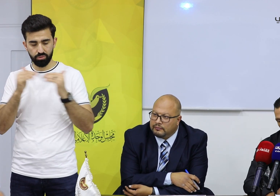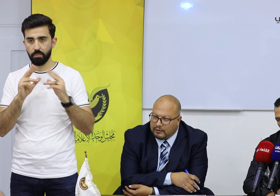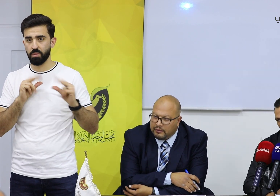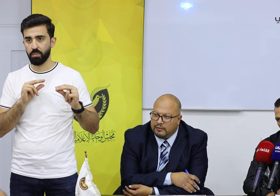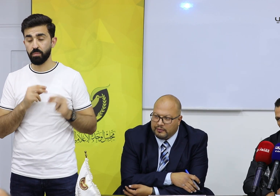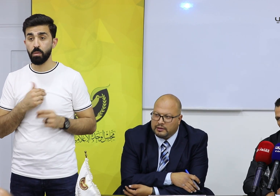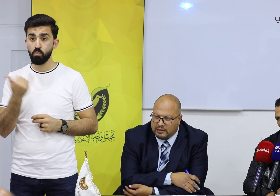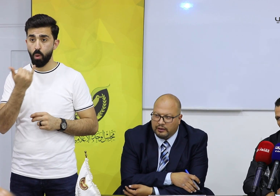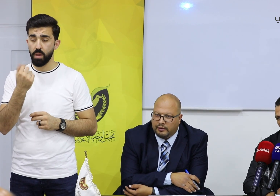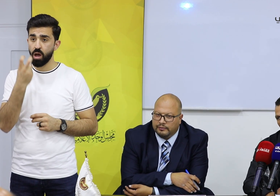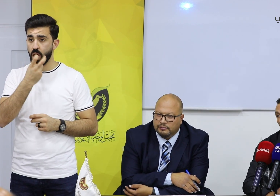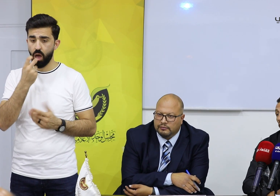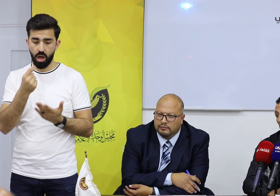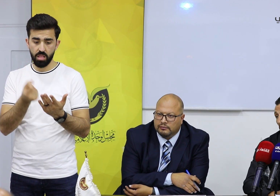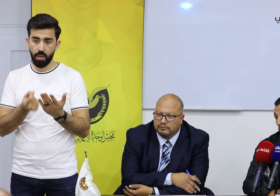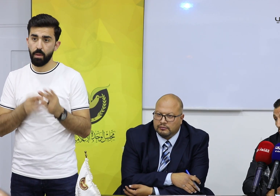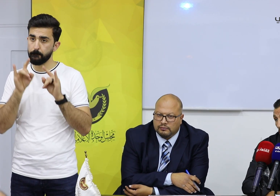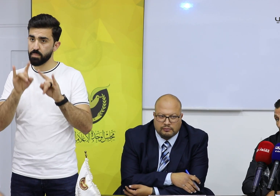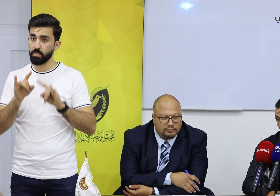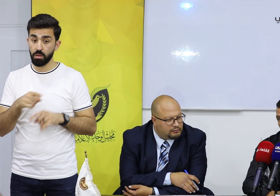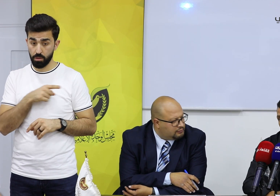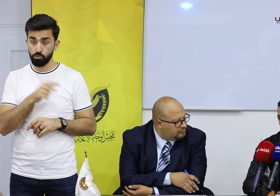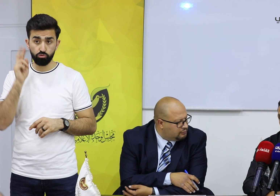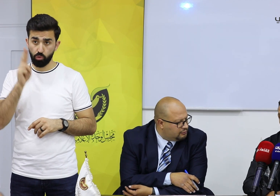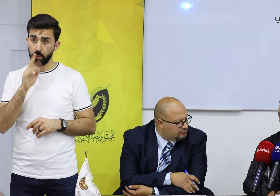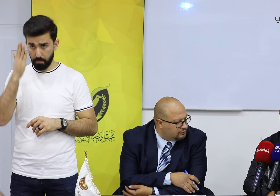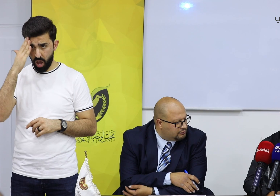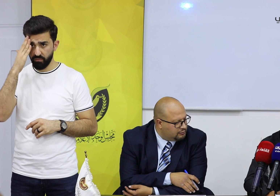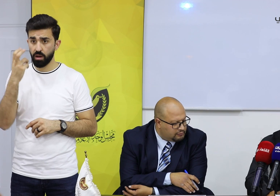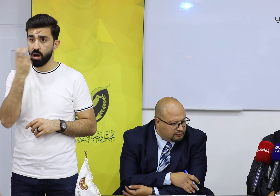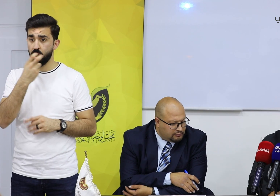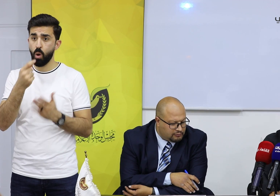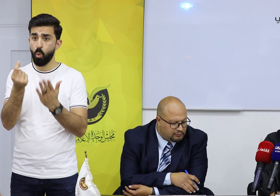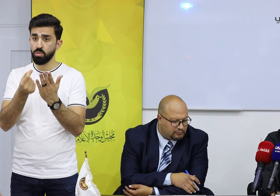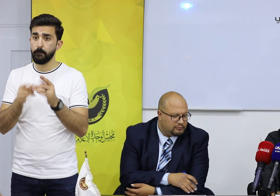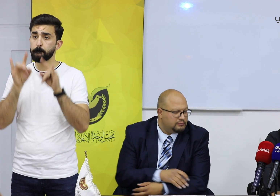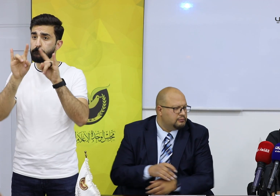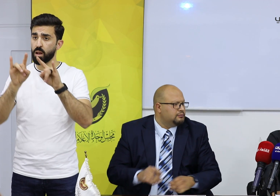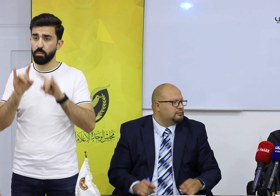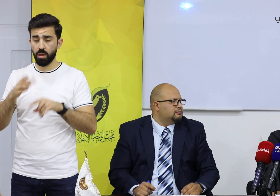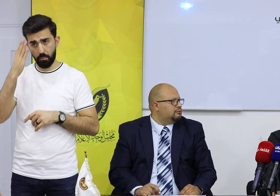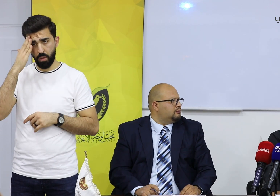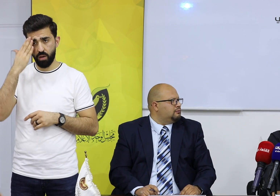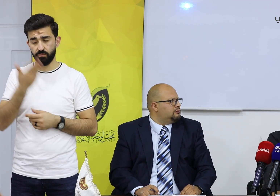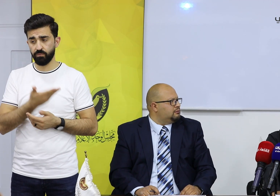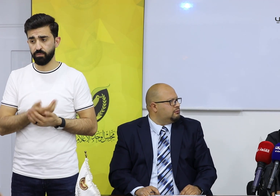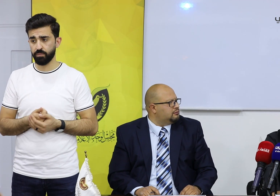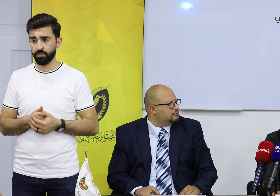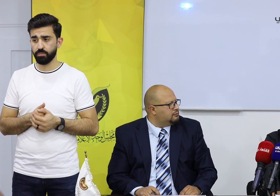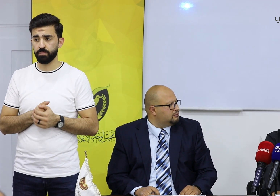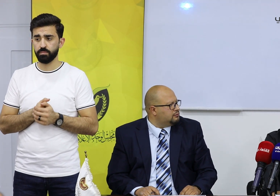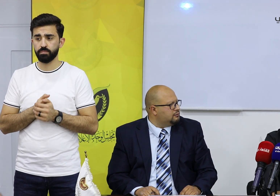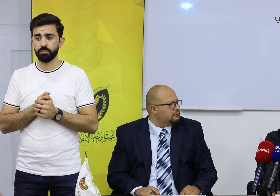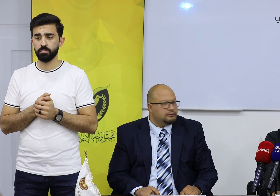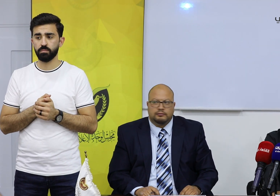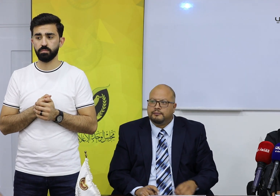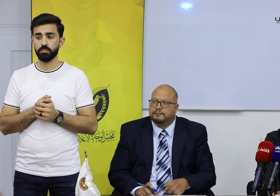شيء انه يقرا ويكتب 100%. هلا هو بيقرا وبكتب الشخص الاصم، احنا ما بنحكي انه الشخص الاصم ما بيقرا وبكتب بس